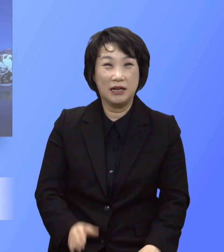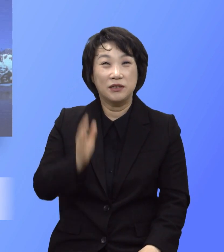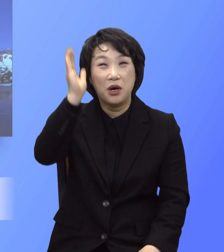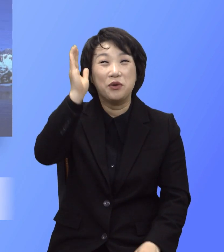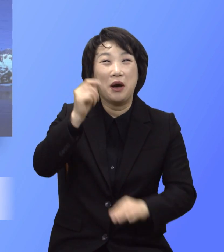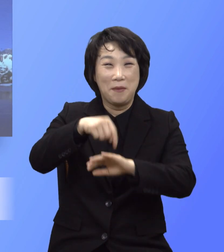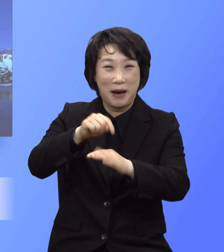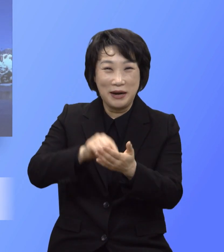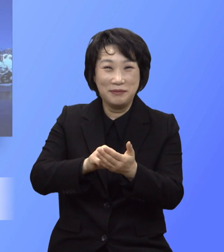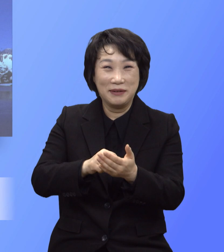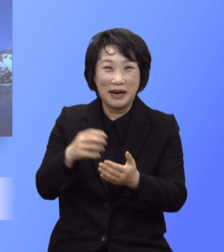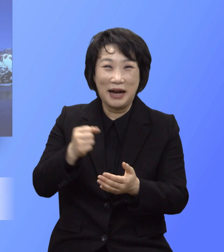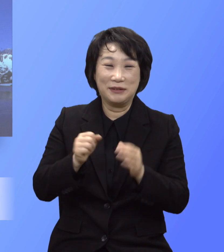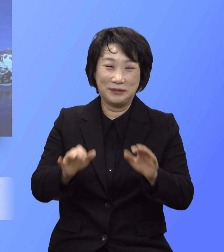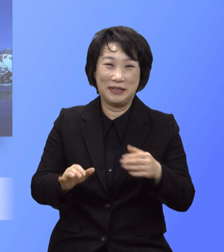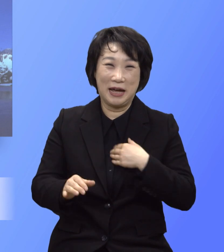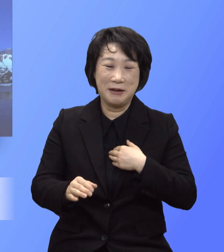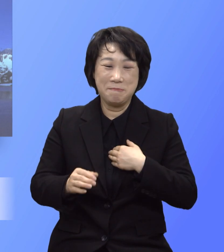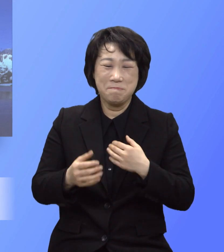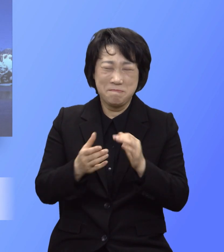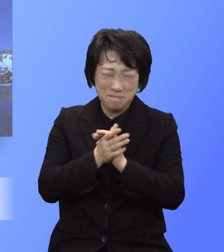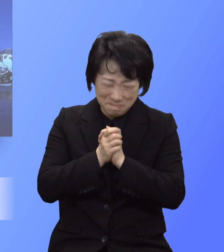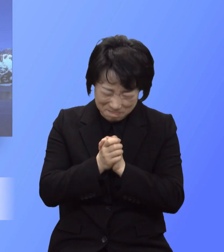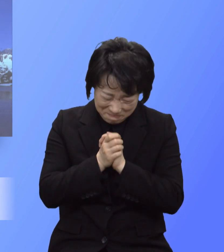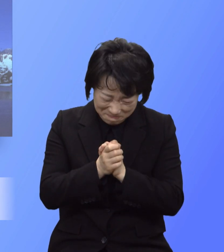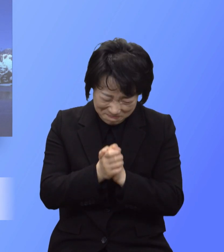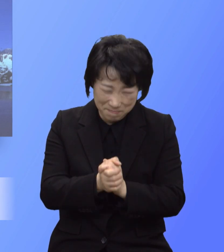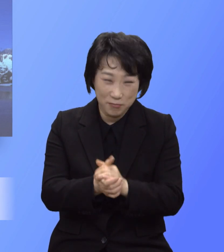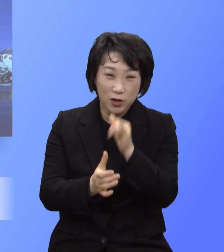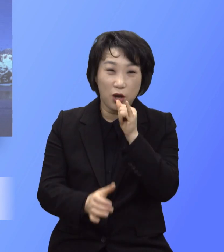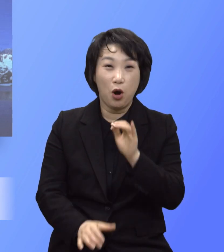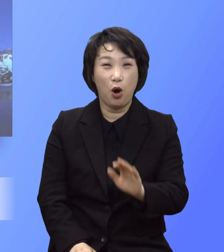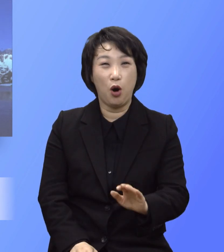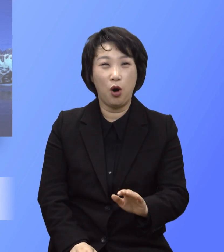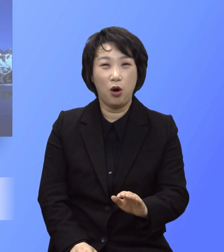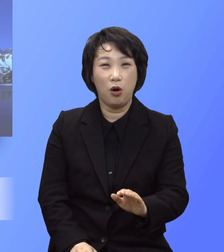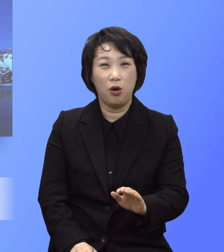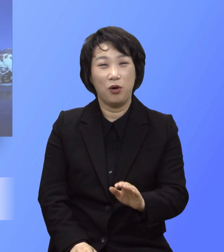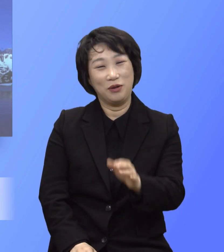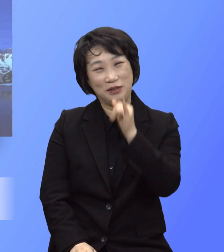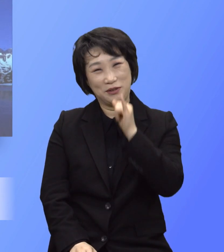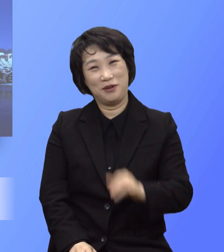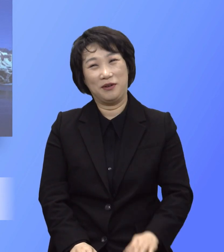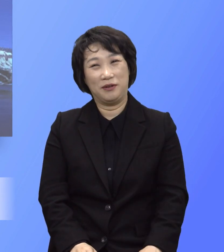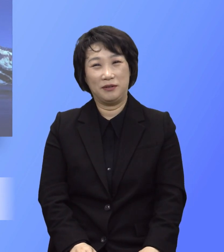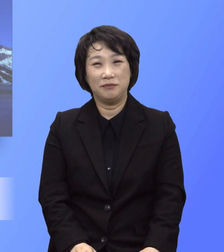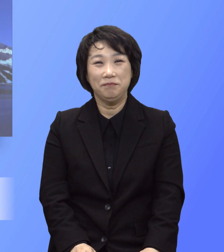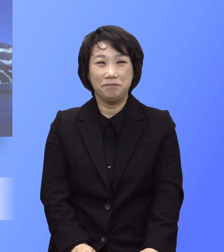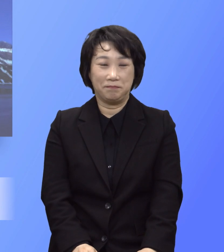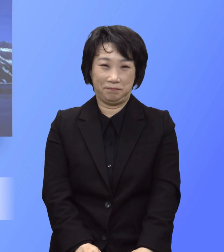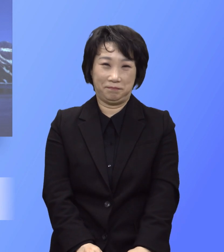설교는 막 힘내고 막 기도를 합니다. 계속하면 예, 기도합니다.